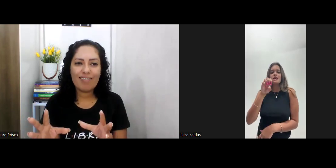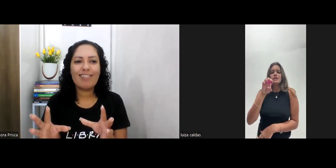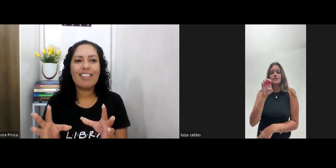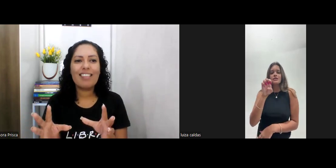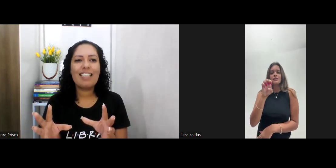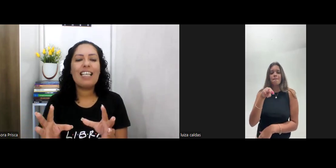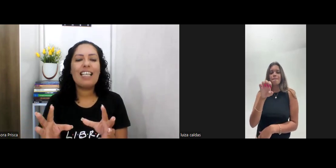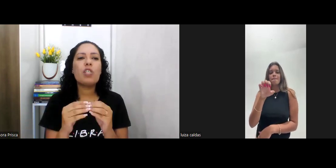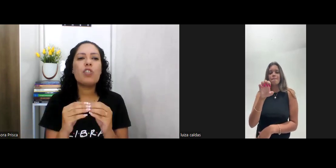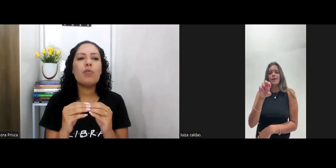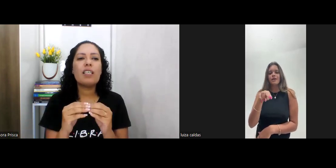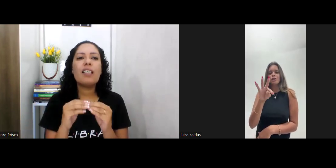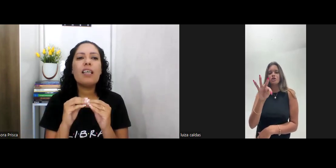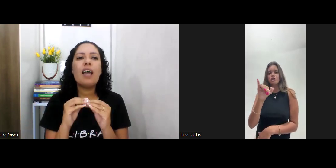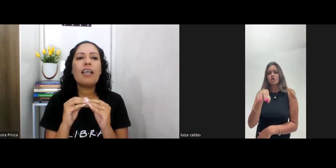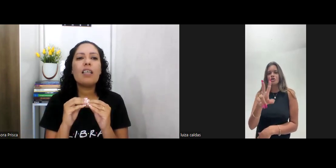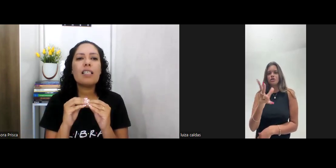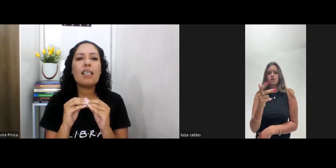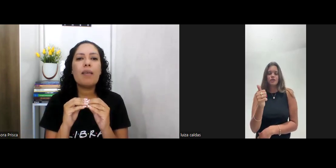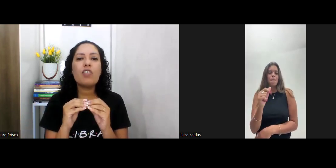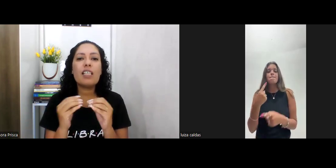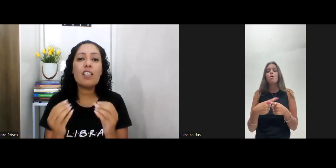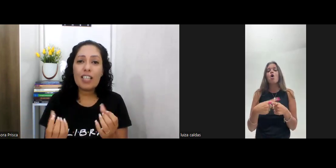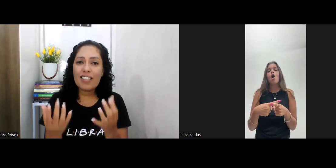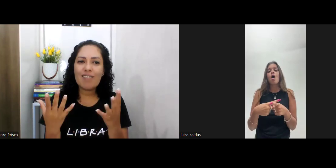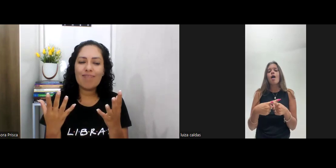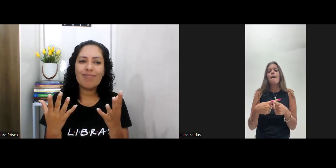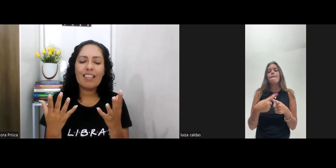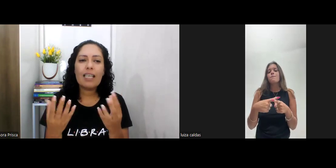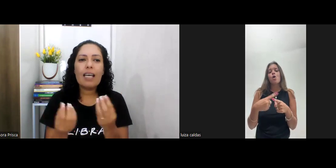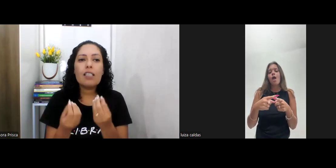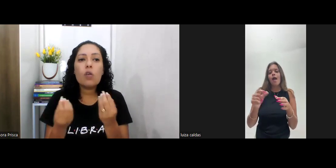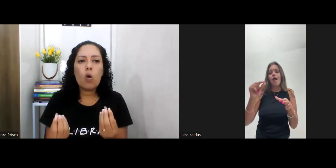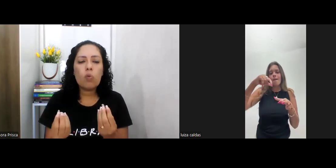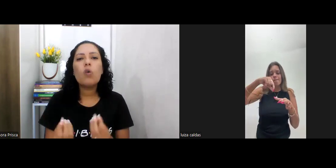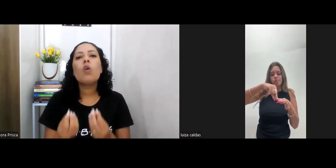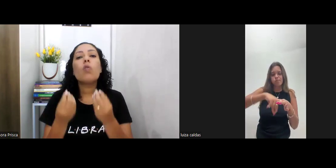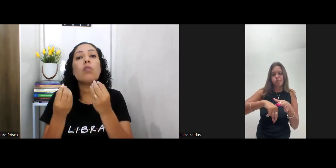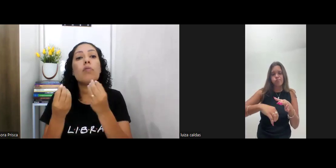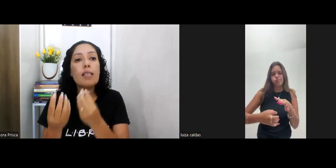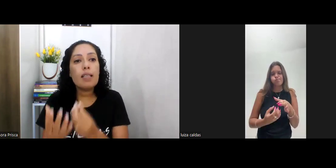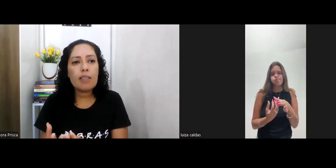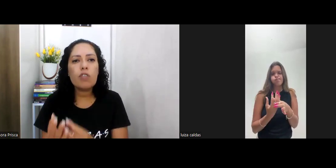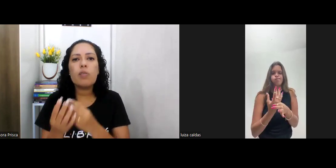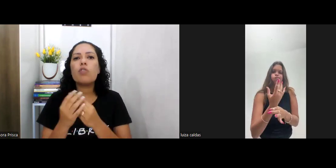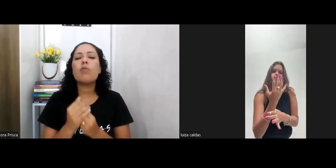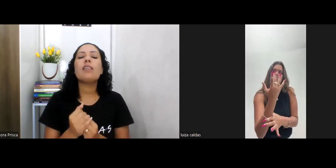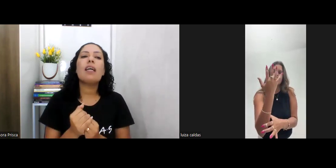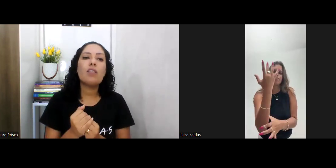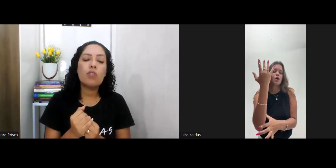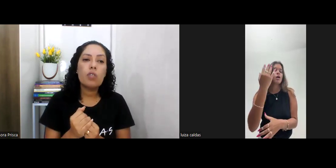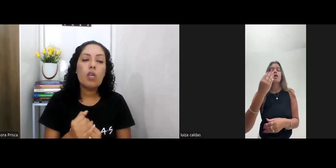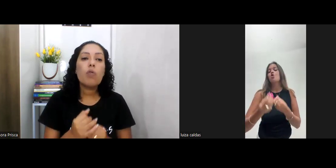sementes. O meu objetivo aqui é que essas sementes elas cresçam. Cresce como? Quando você dá um atendimento